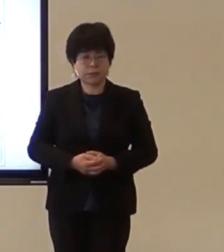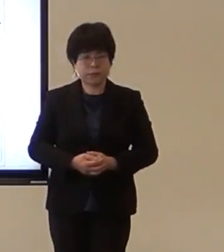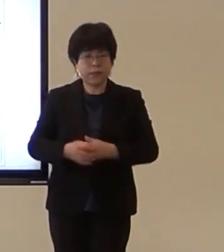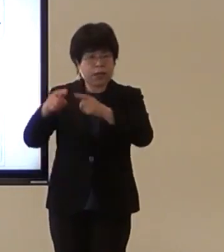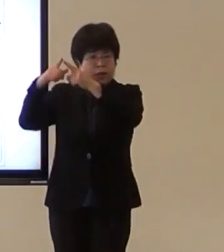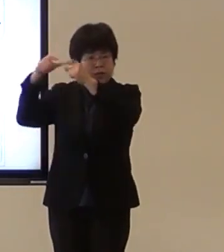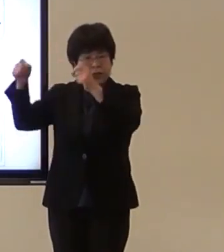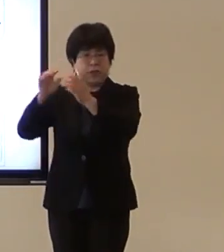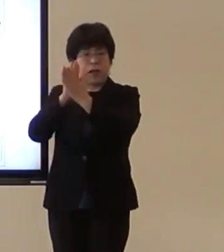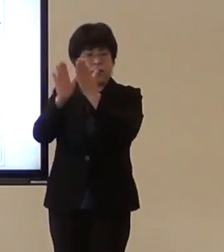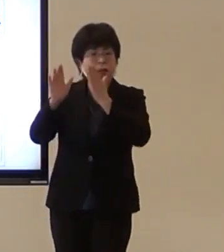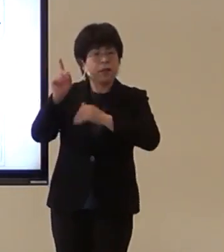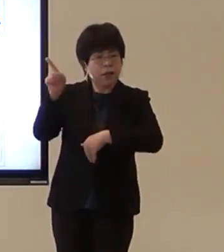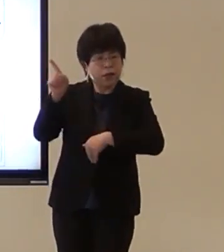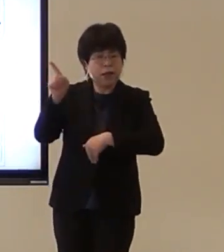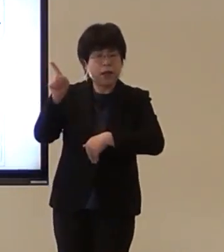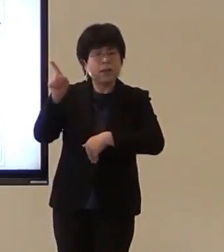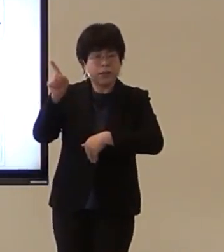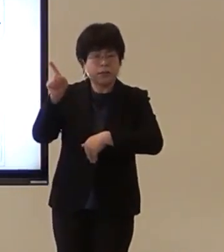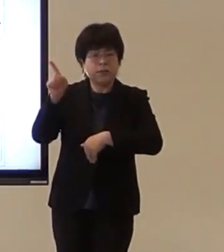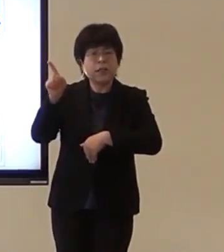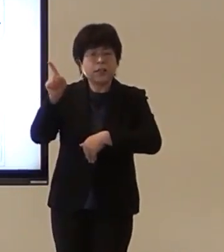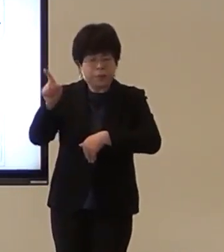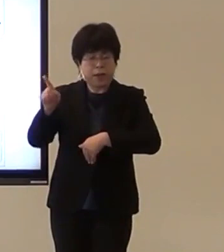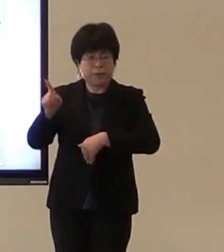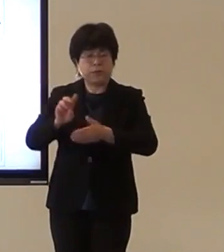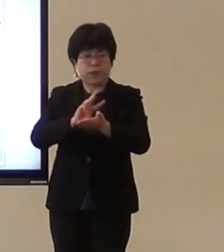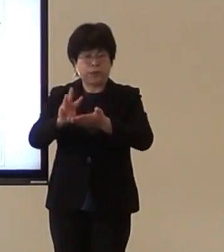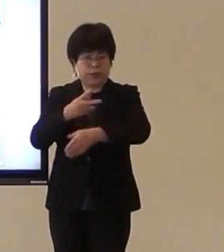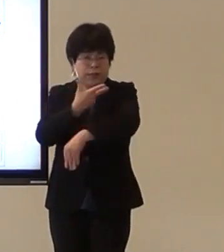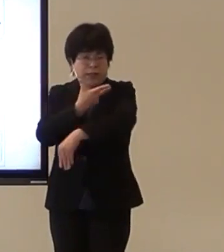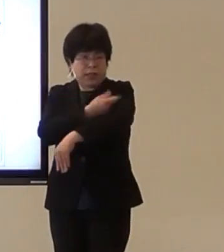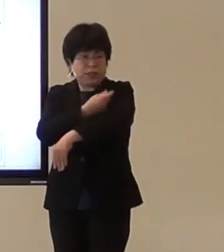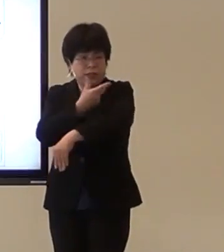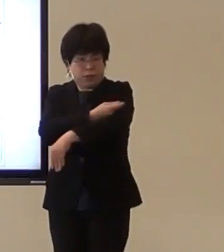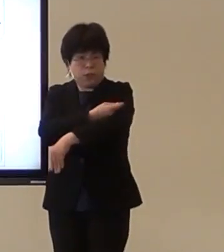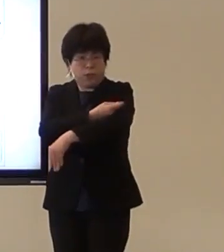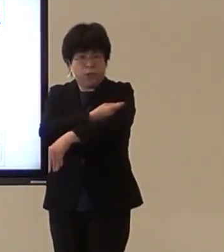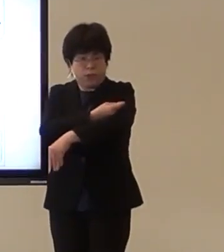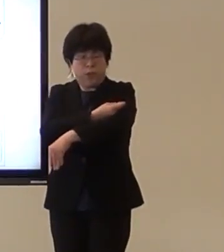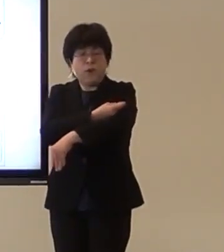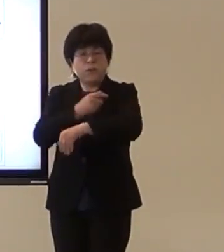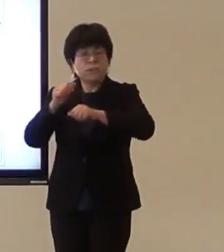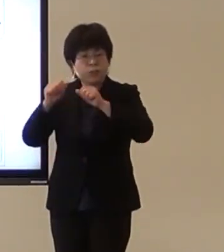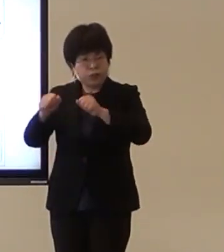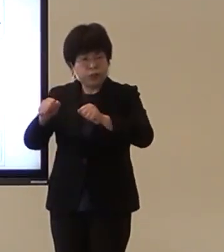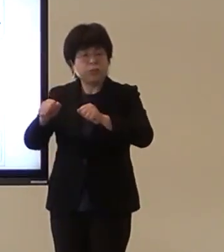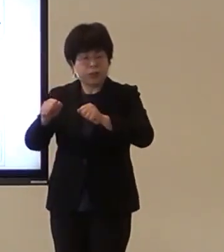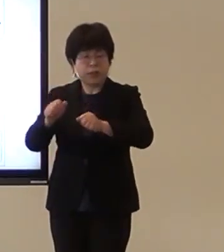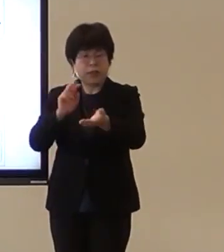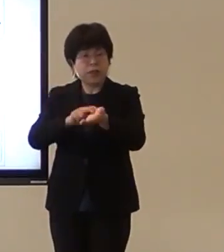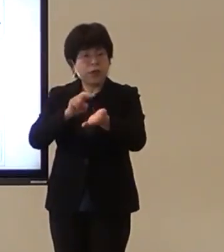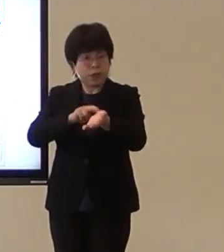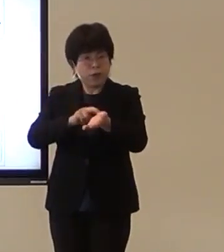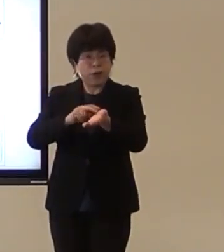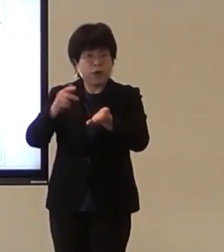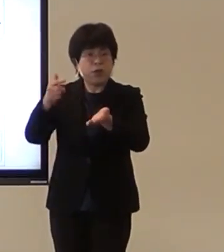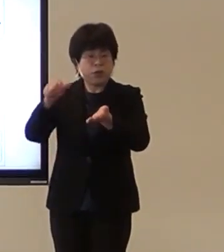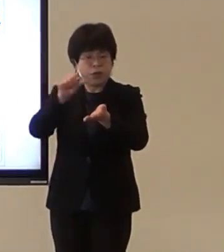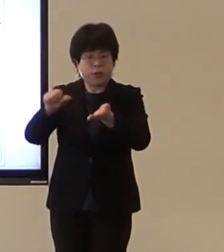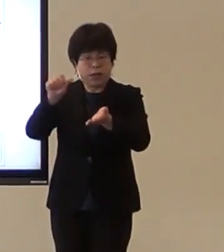国や県が調整主体となって接種を行う医療従事者約5600人を除きます